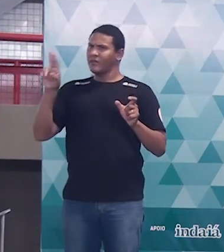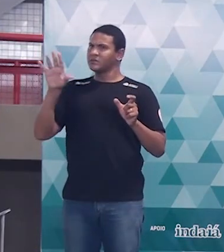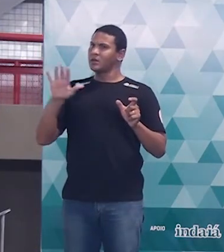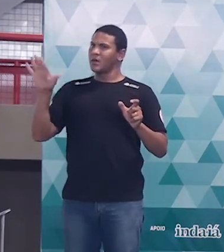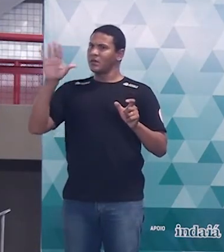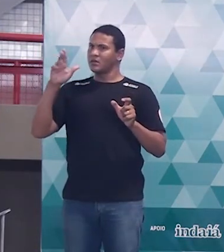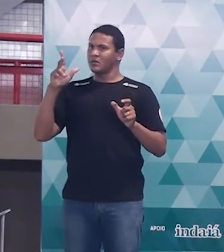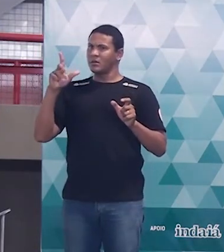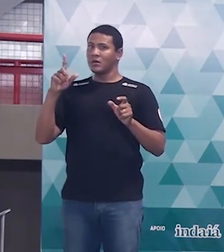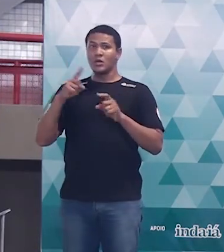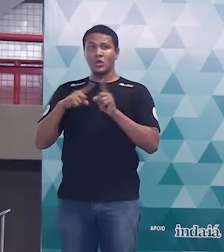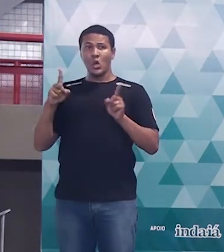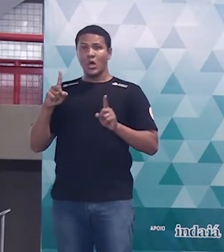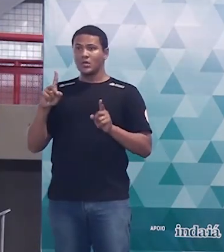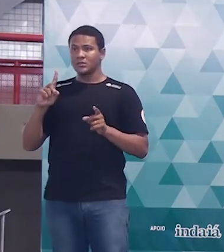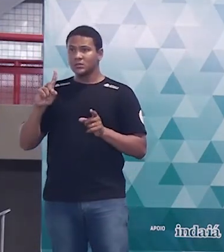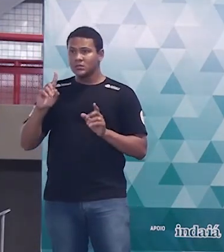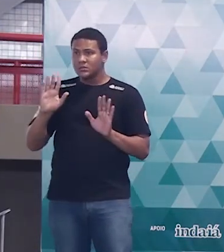nós